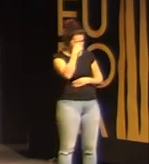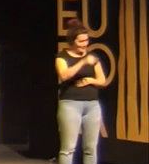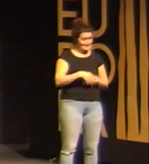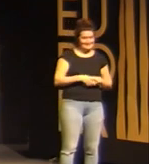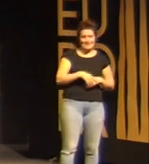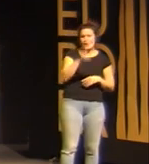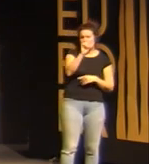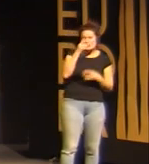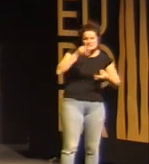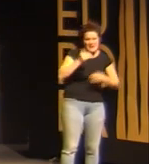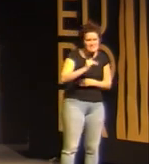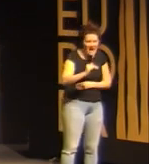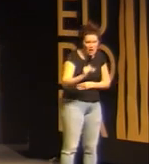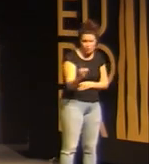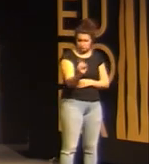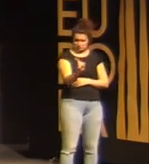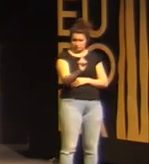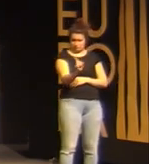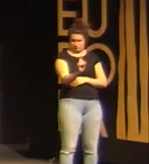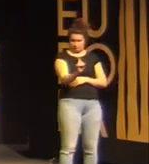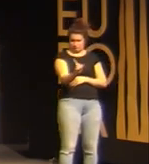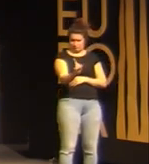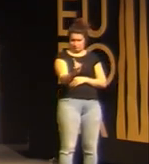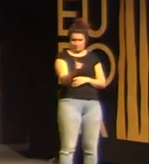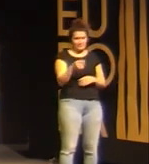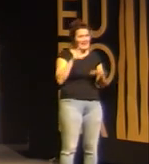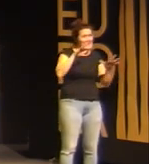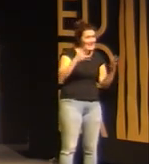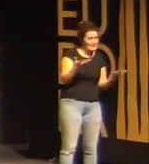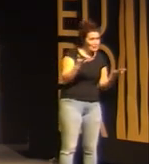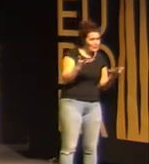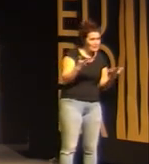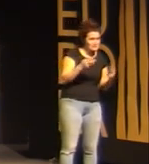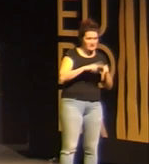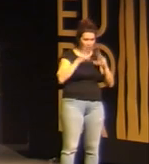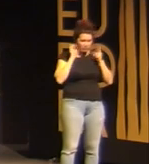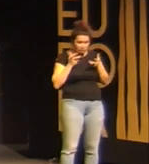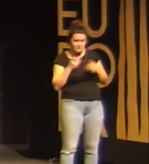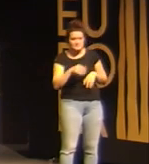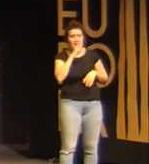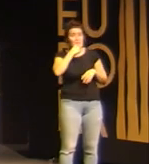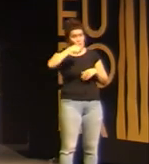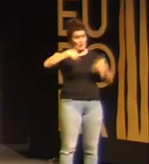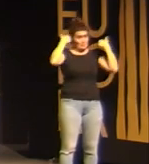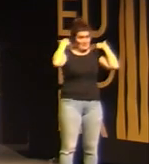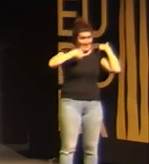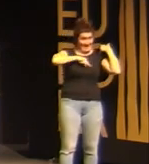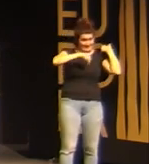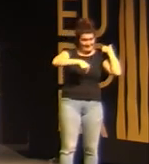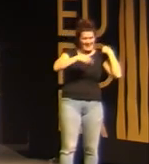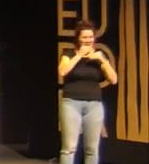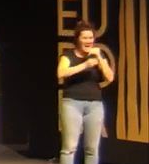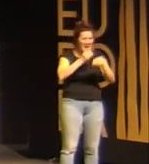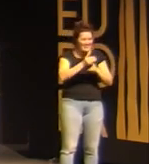siempre fueron malos si no siempre fueron malos entonces nuestra responsabilidad aquí no es hacer nosotros nosotras las